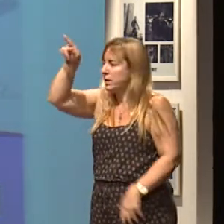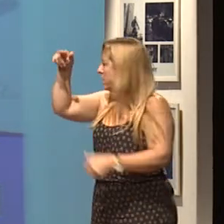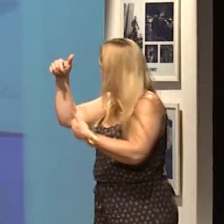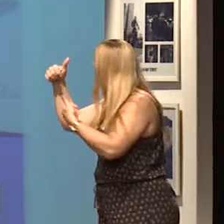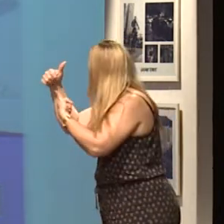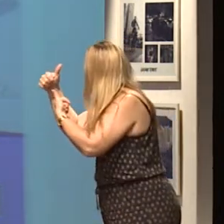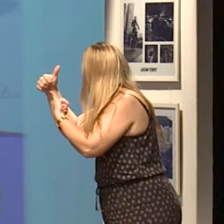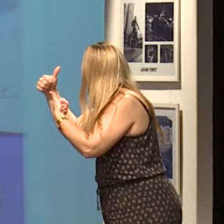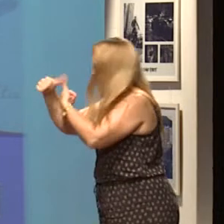E